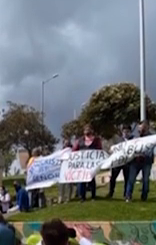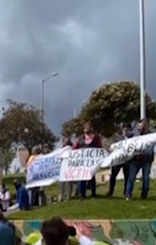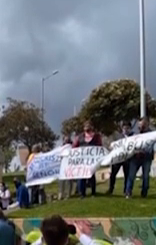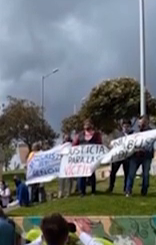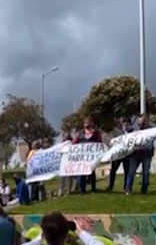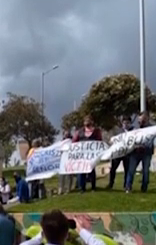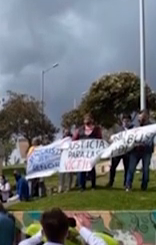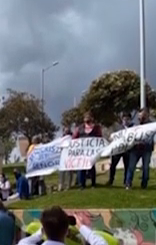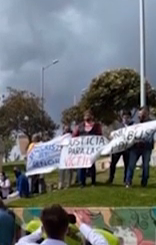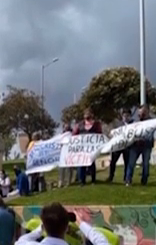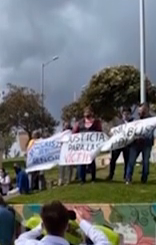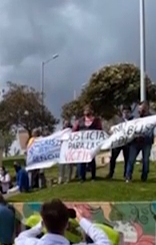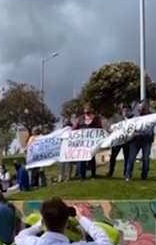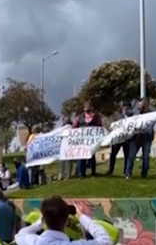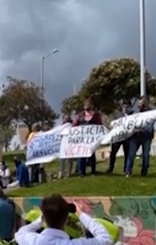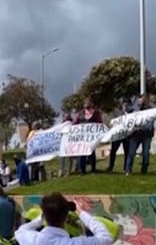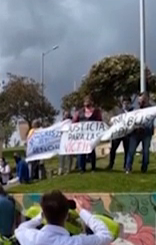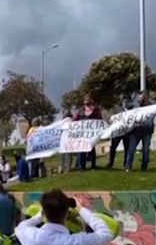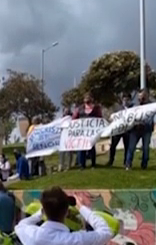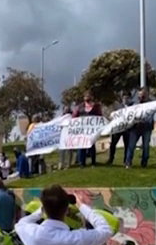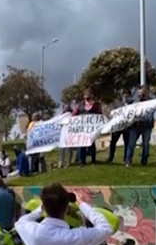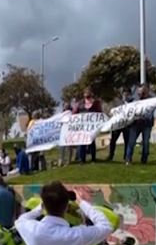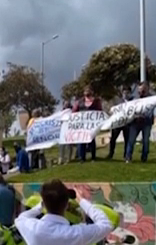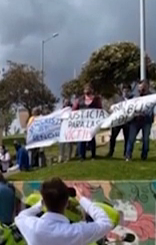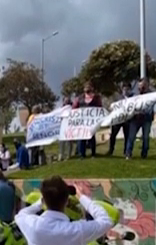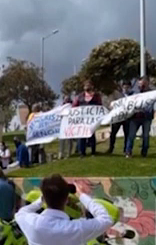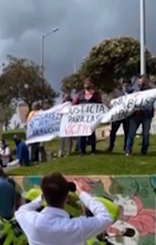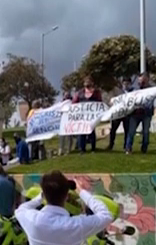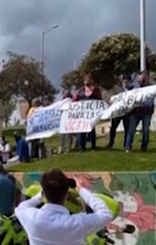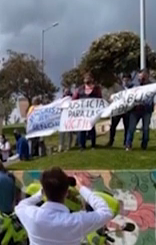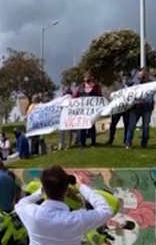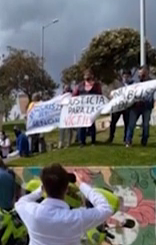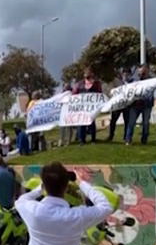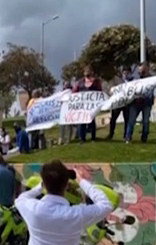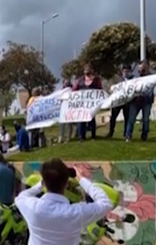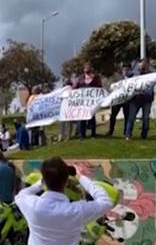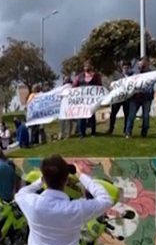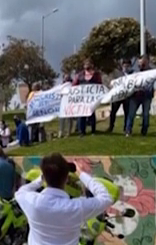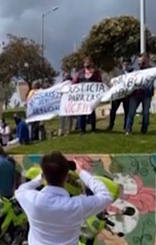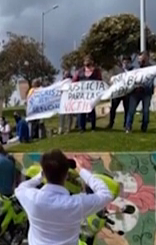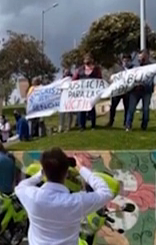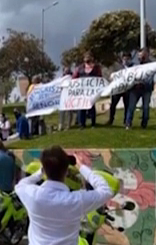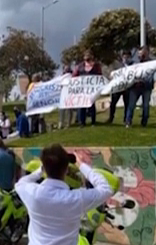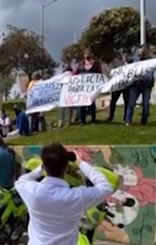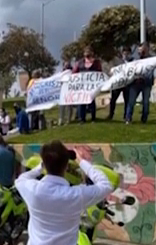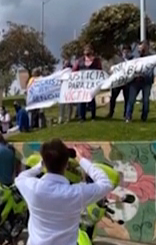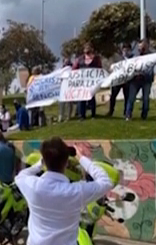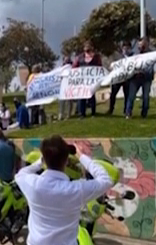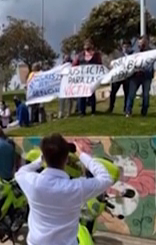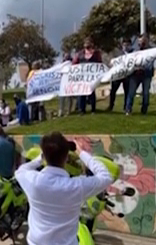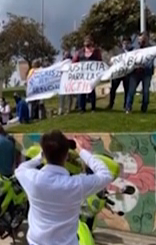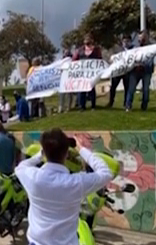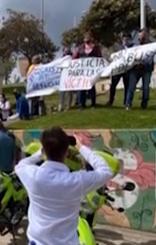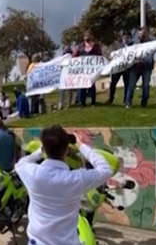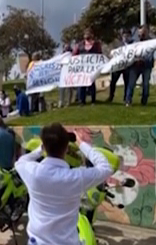se llevó a cabo un acto ecuménico por la paz al cual asistieron miembros de las distintas iglesias y organizaciones sociales